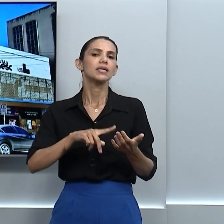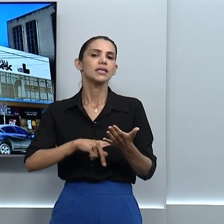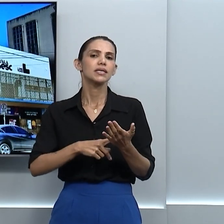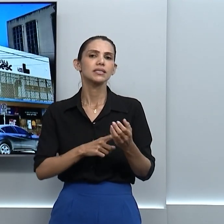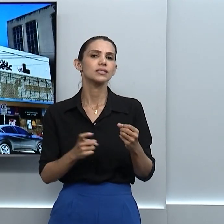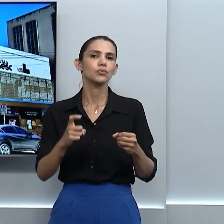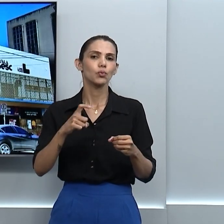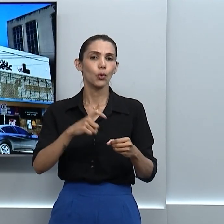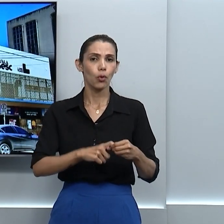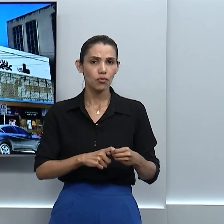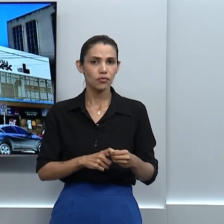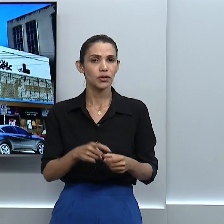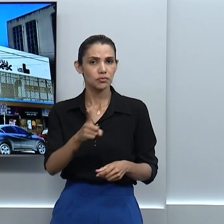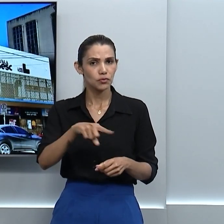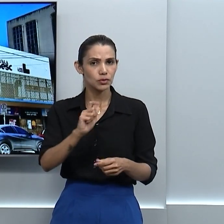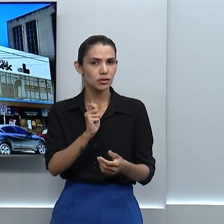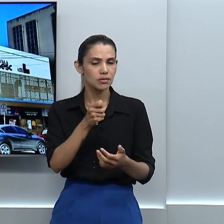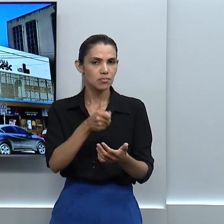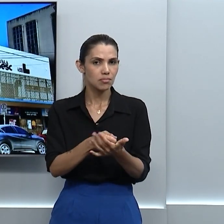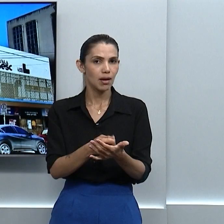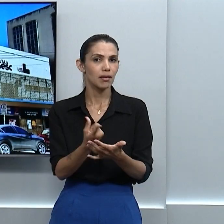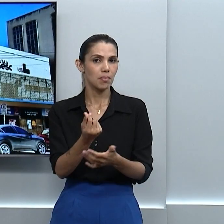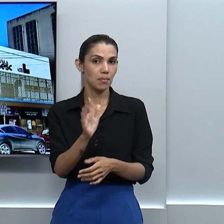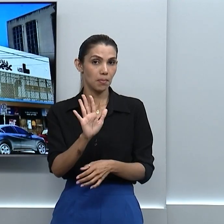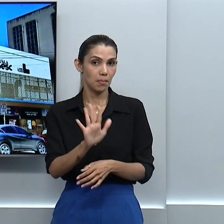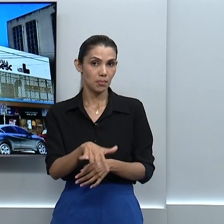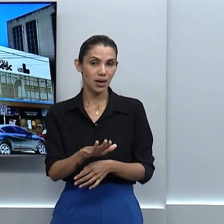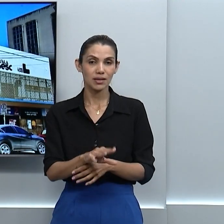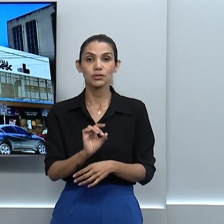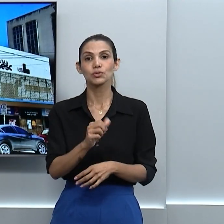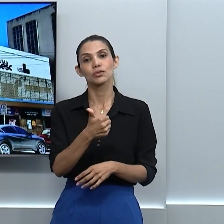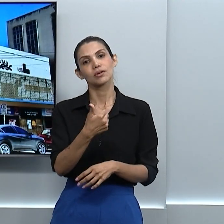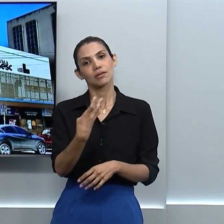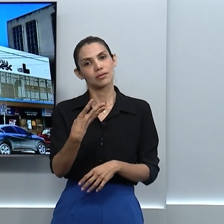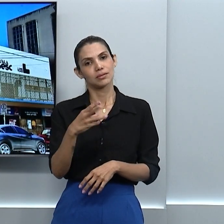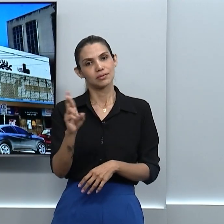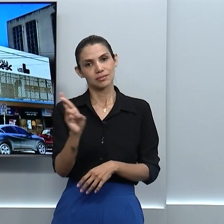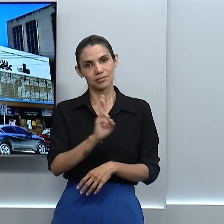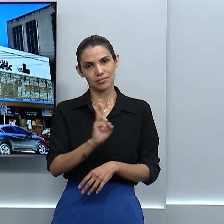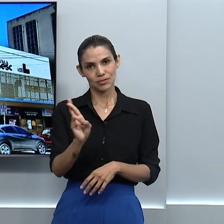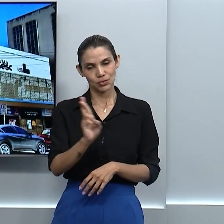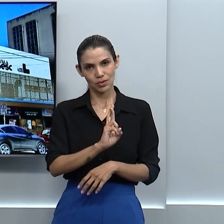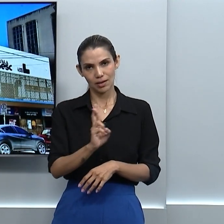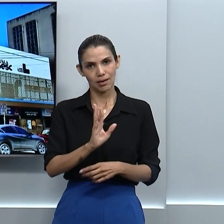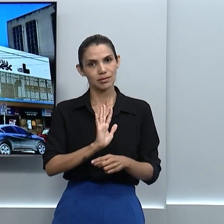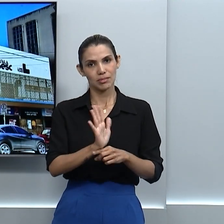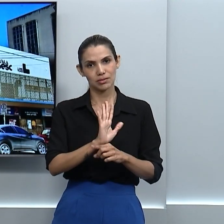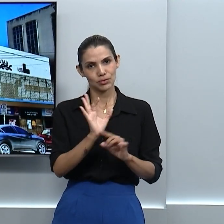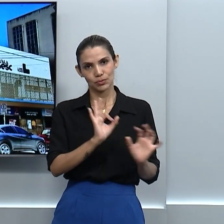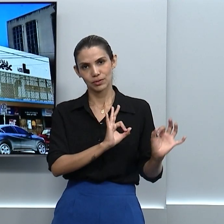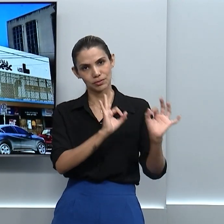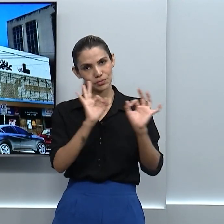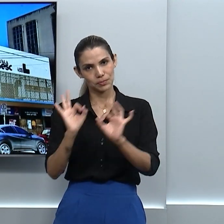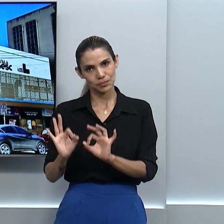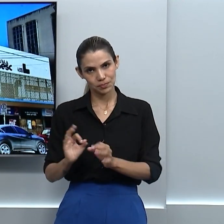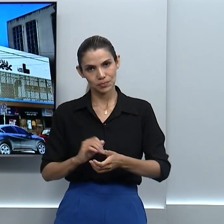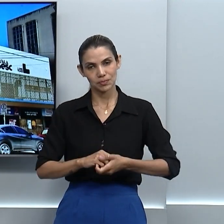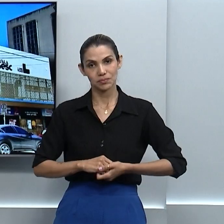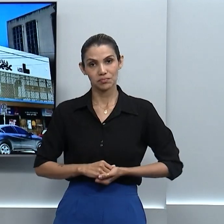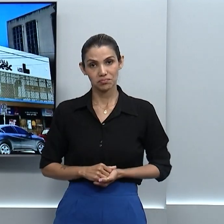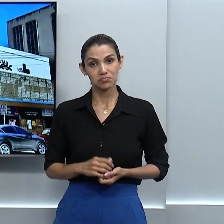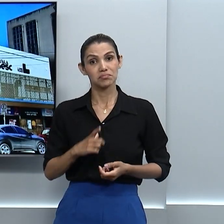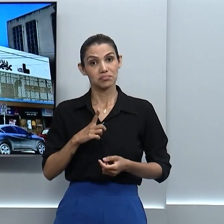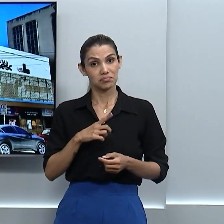os trabalhadores do comércio e dependentes. O custo é de apenas R$ 14,00 em todas as sessões. A parceria